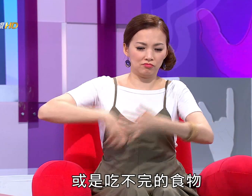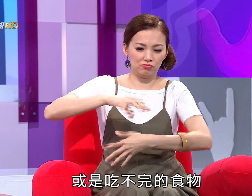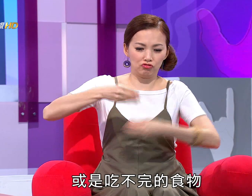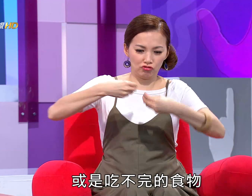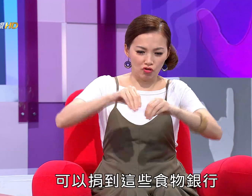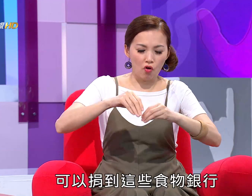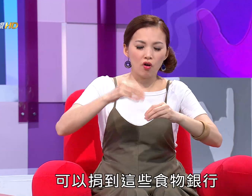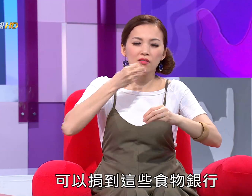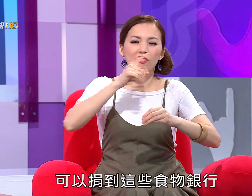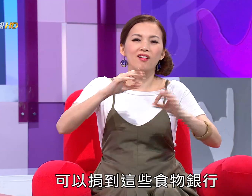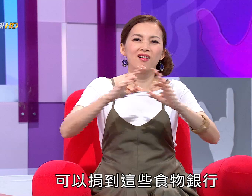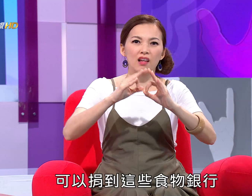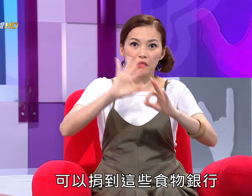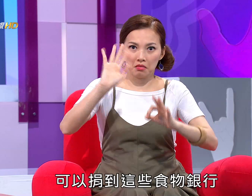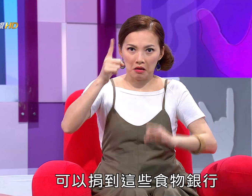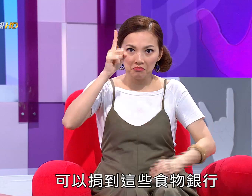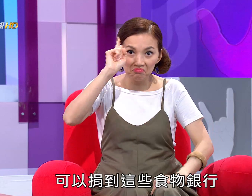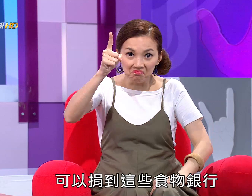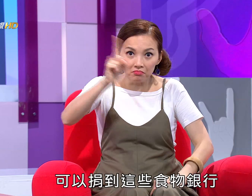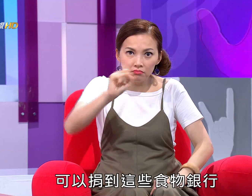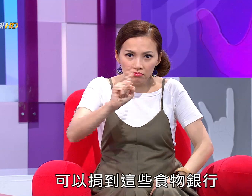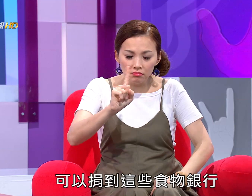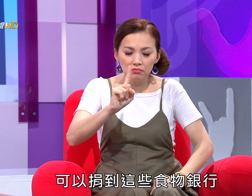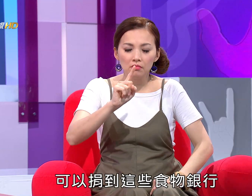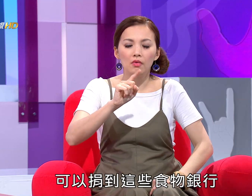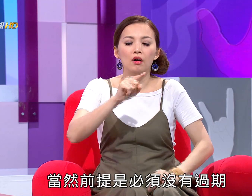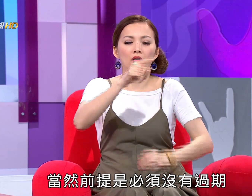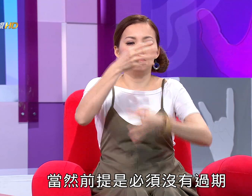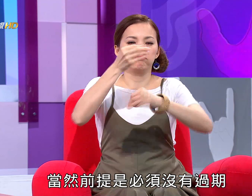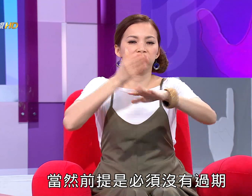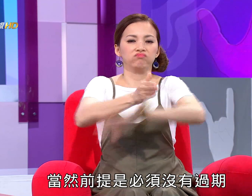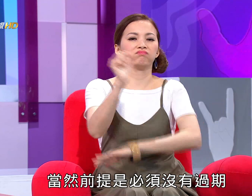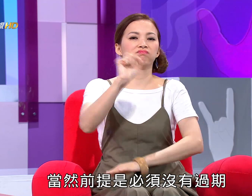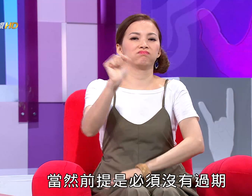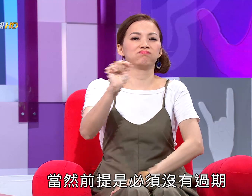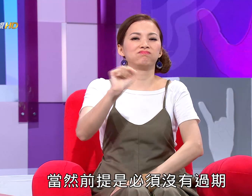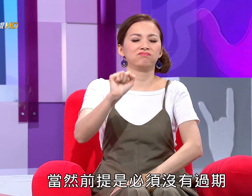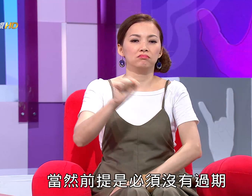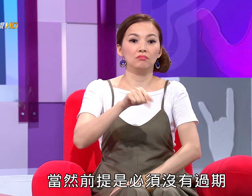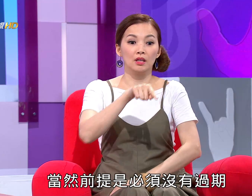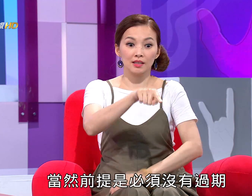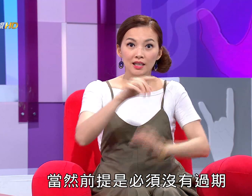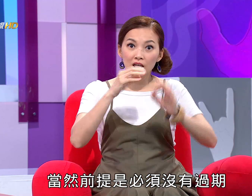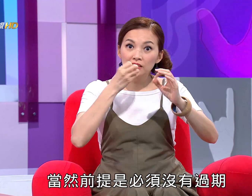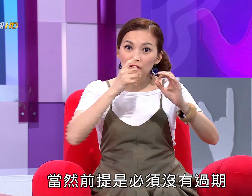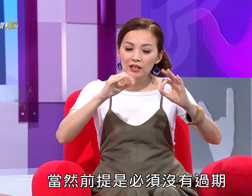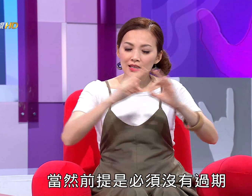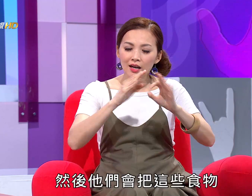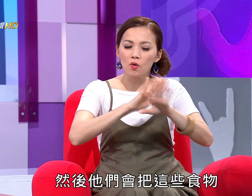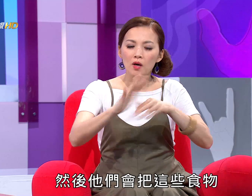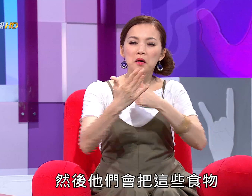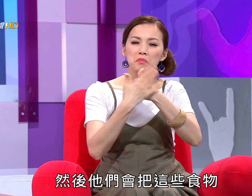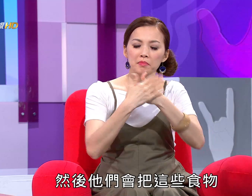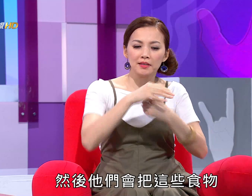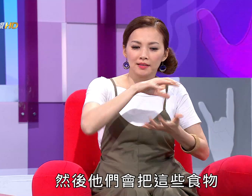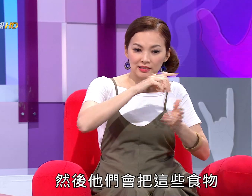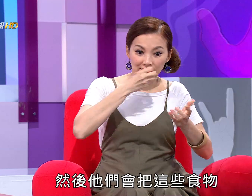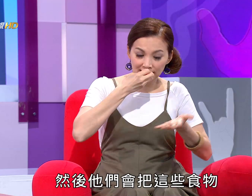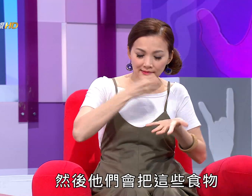食物，可以捐到这些食物银行。当然，前提是必须没有过期。然后呢，他们会把这些